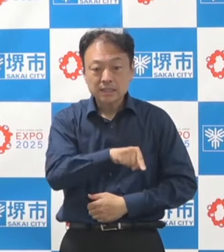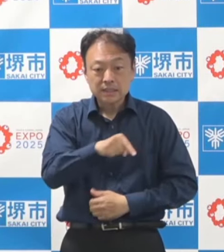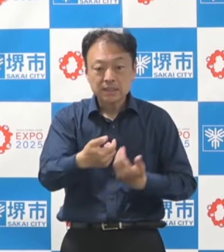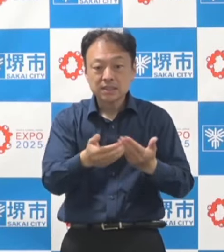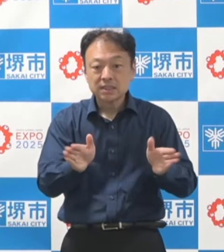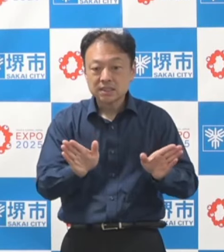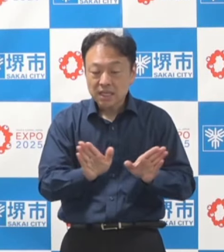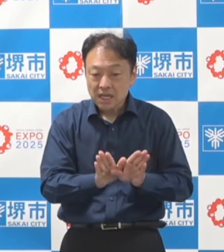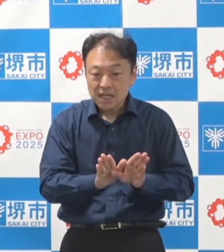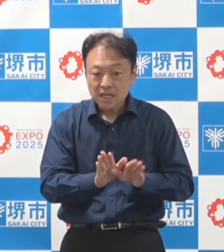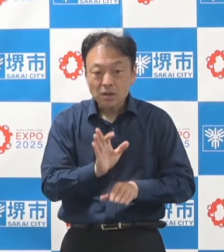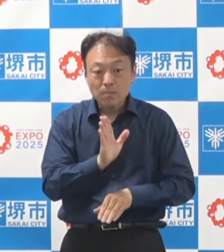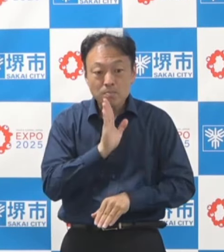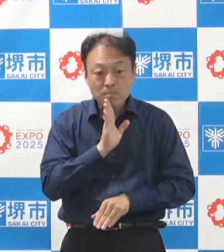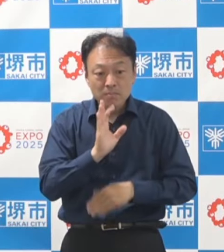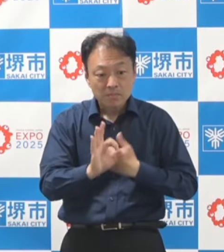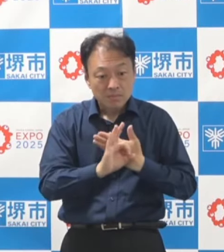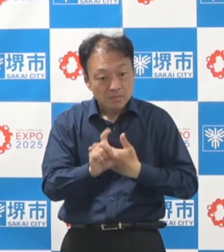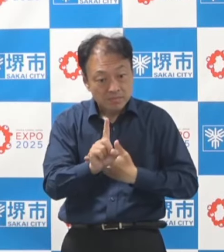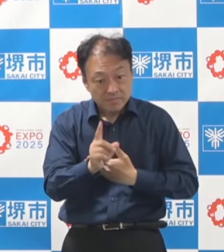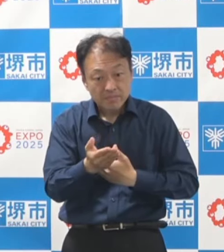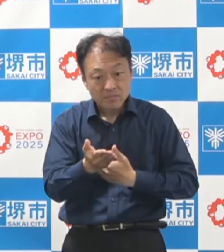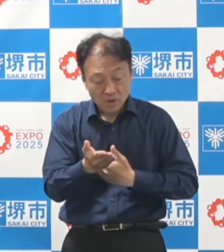が、少々お待ちください。